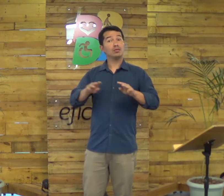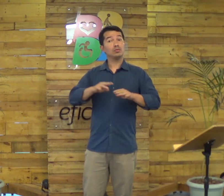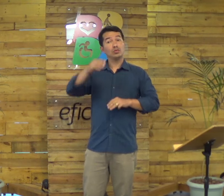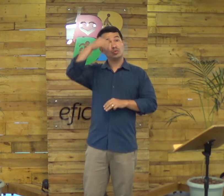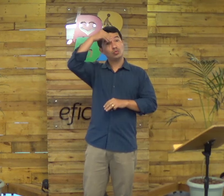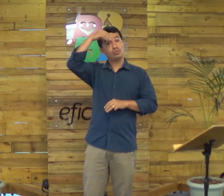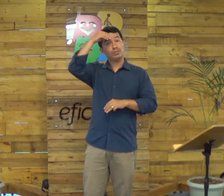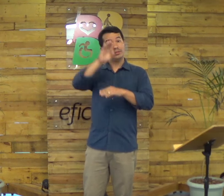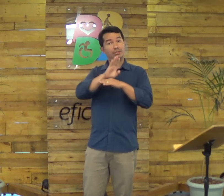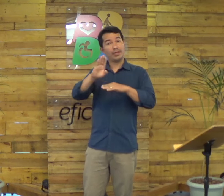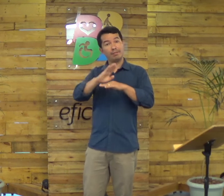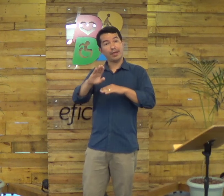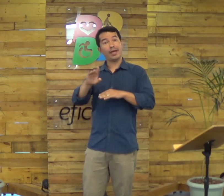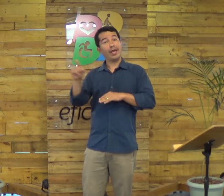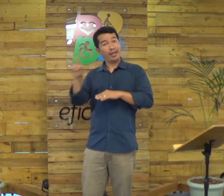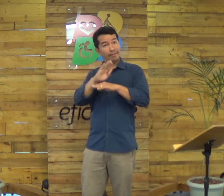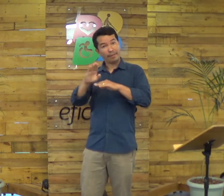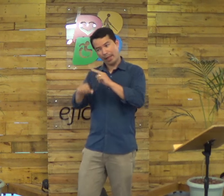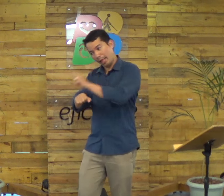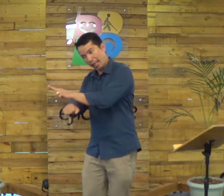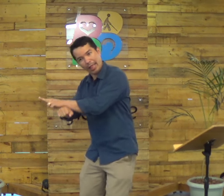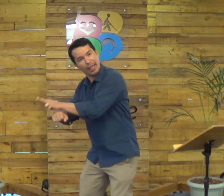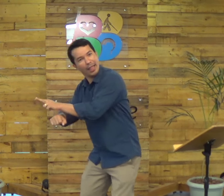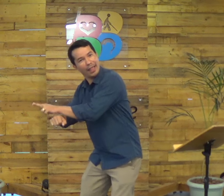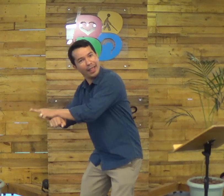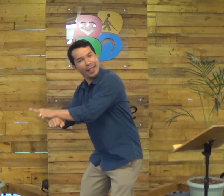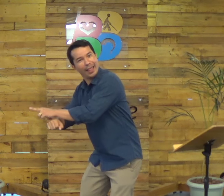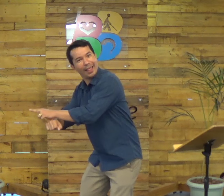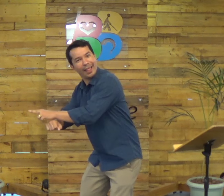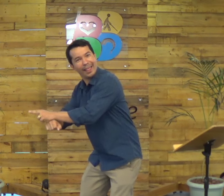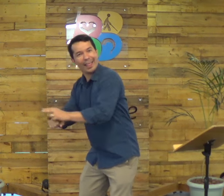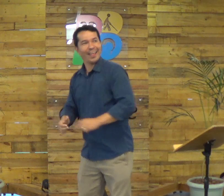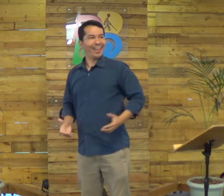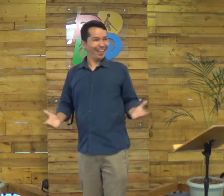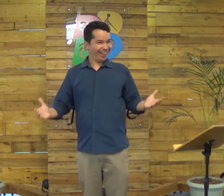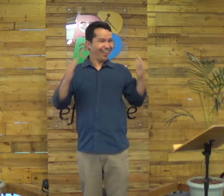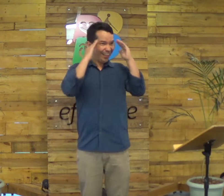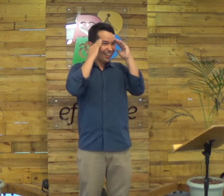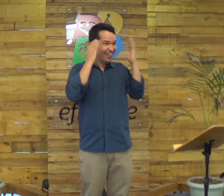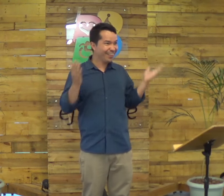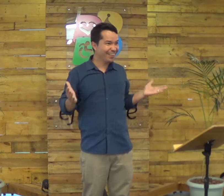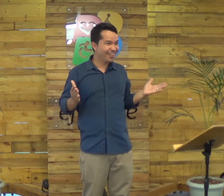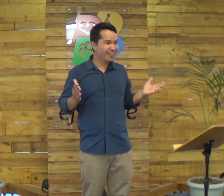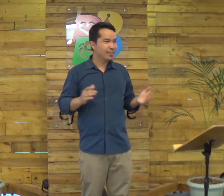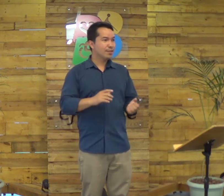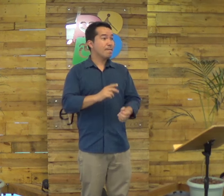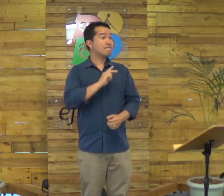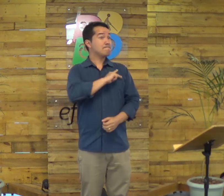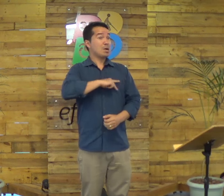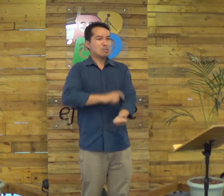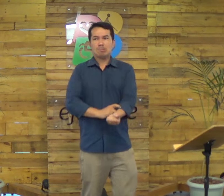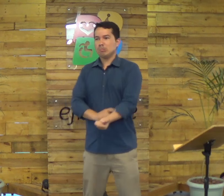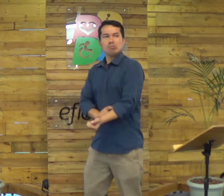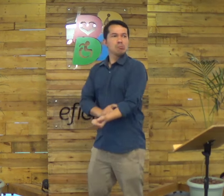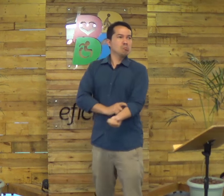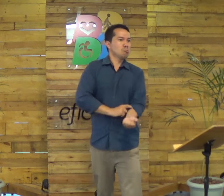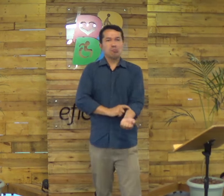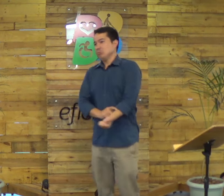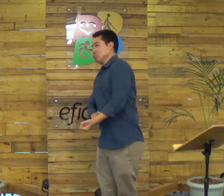Porque Marcos, ele era sobrinho de Barnabé. Barnabé cuidava, né? Poxa, era tio, você entende? Paulo foi gritado,